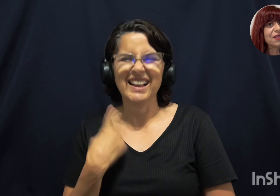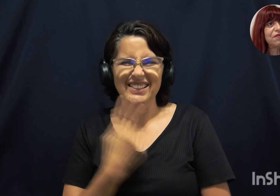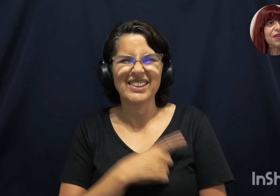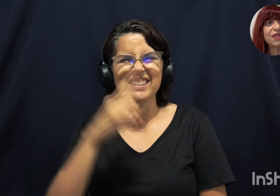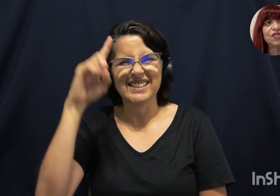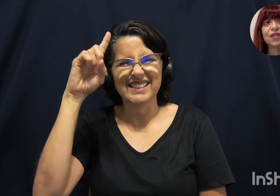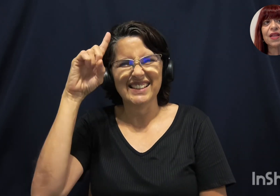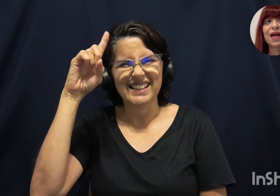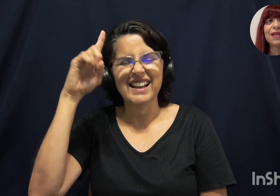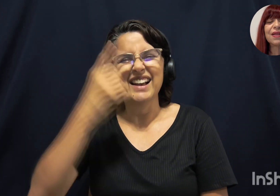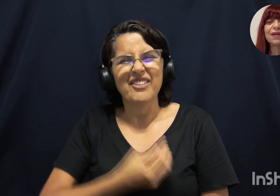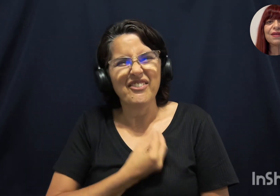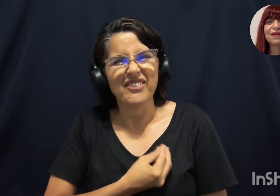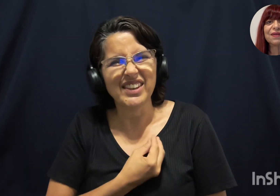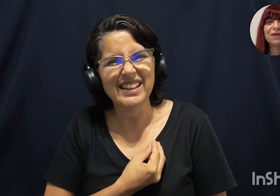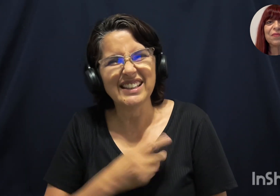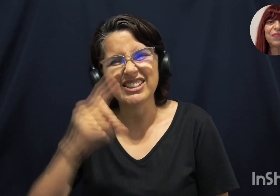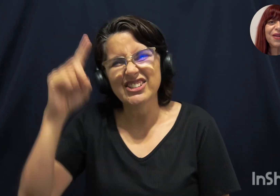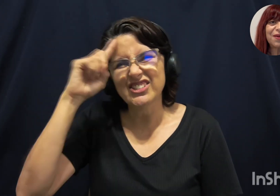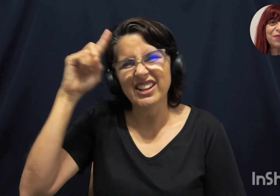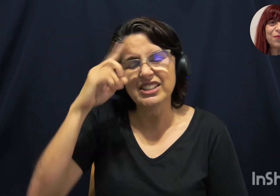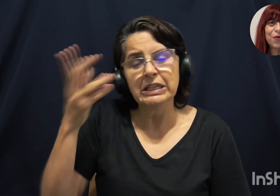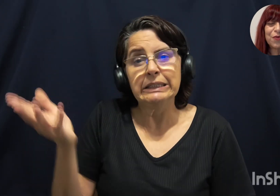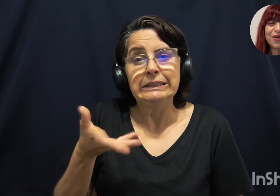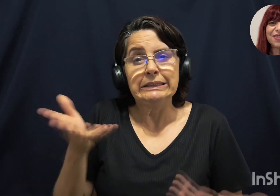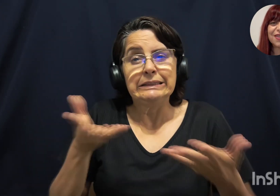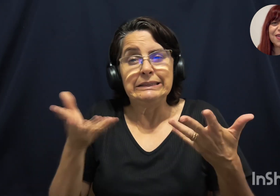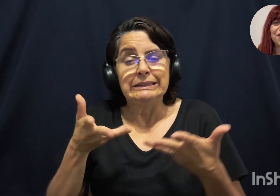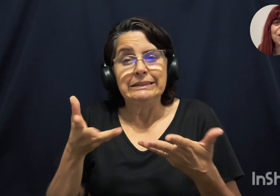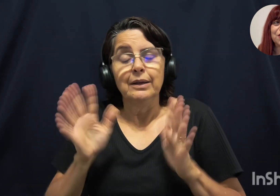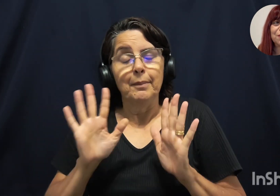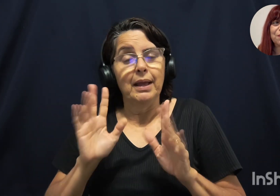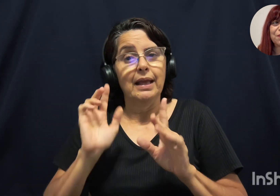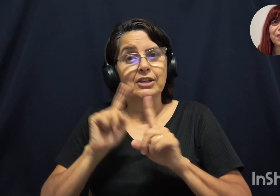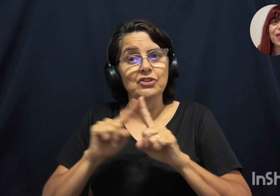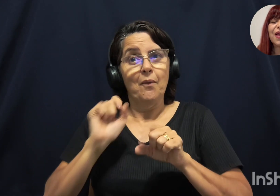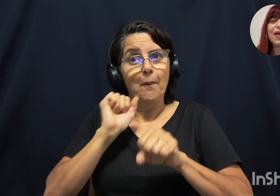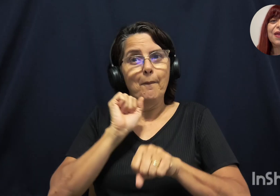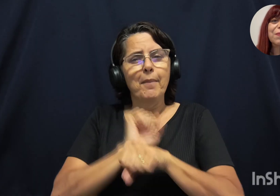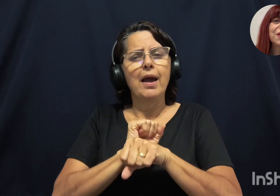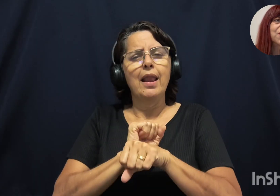Nesta nossa vida agitada, paremos por um instante.